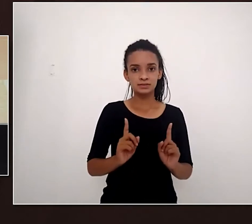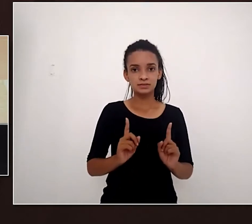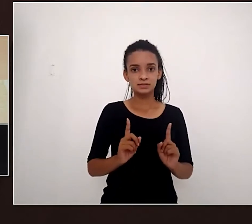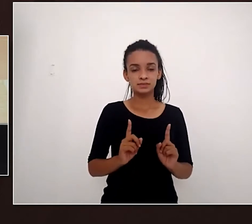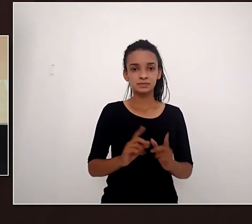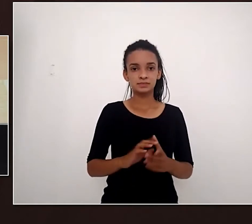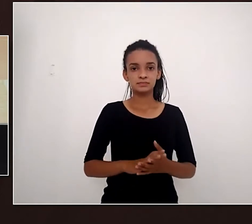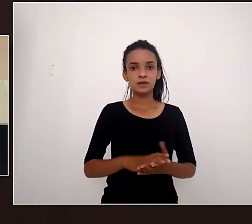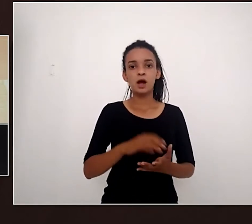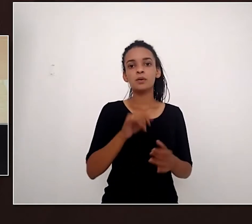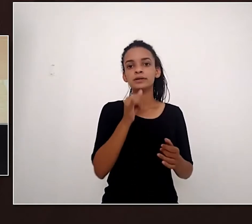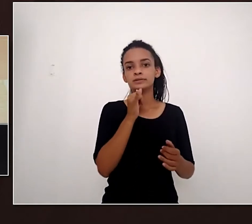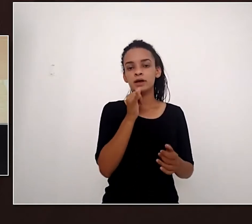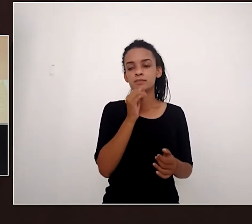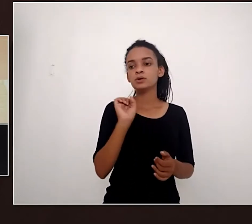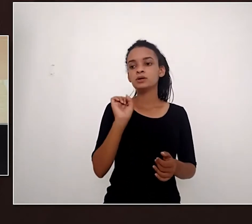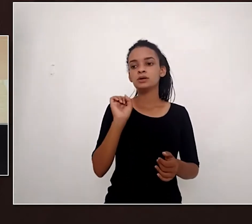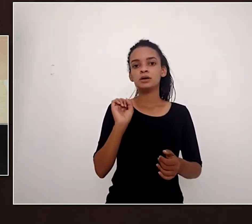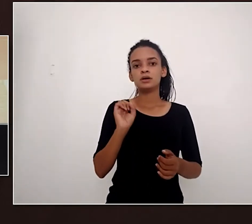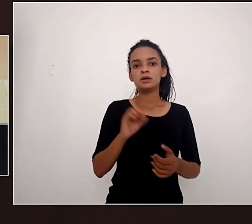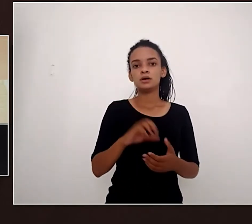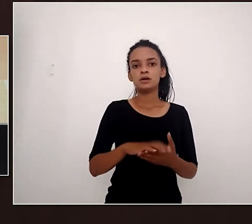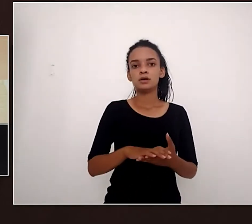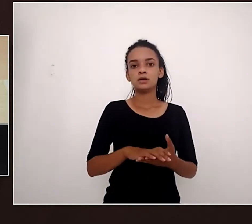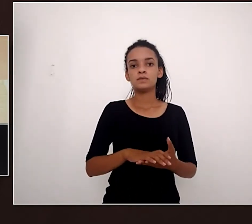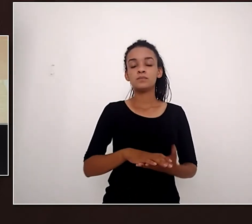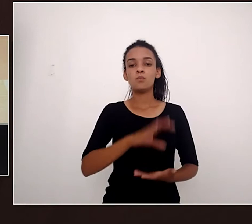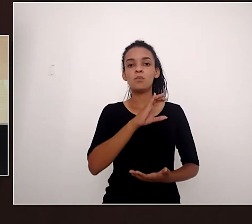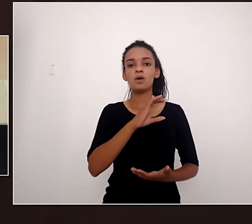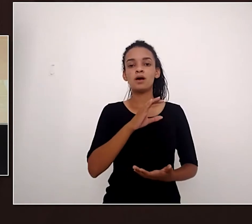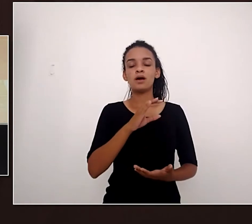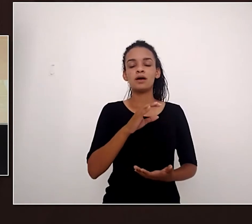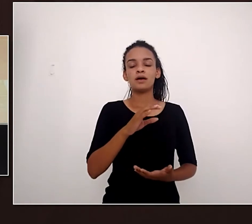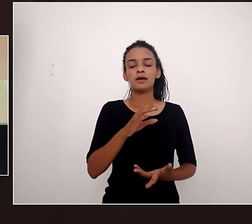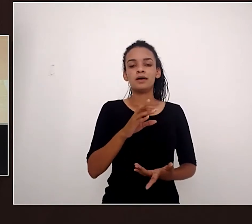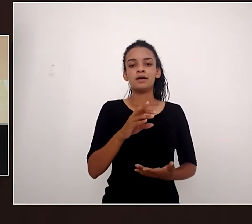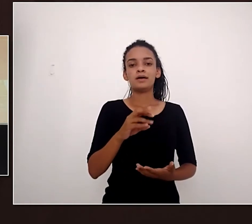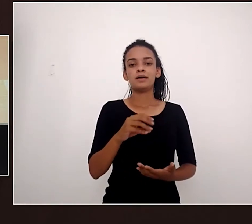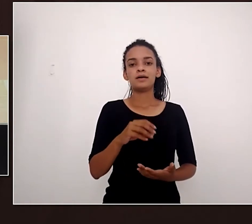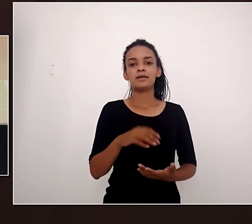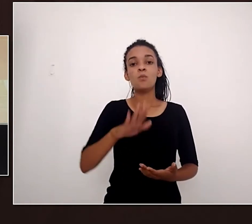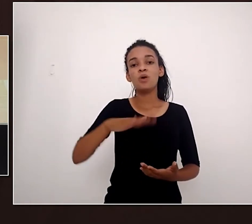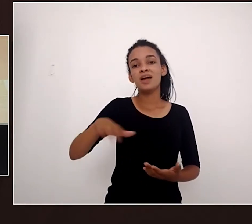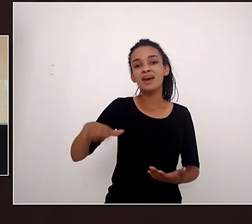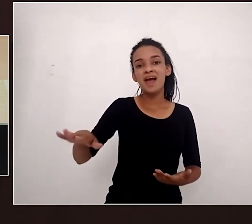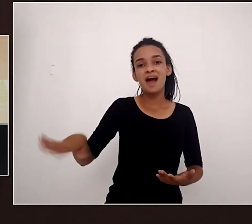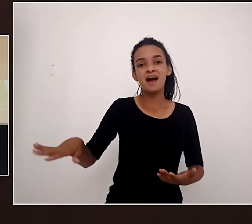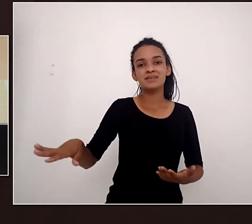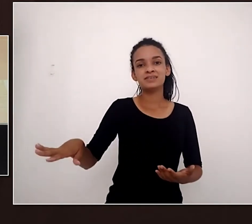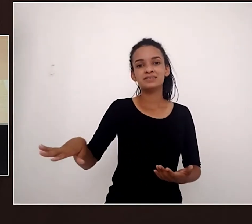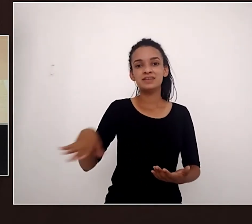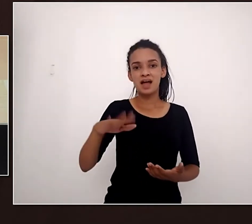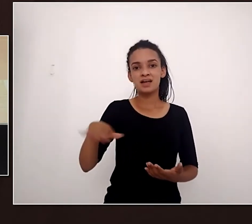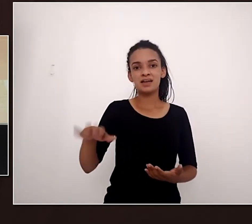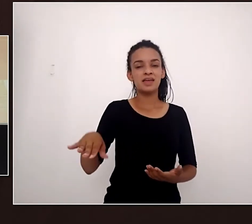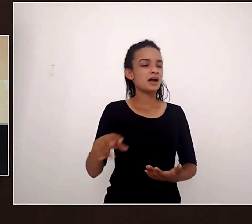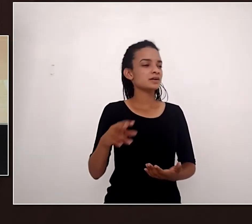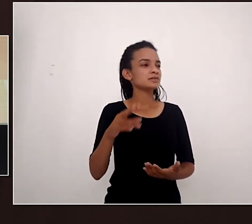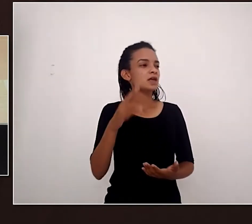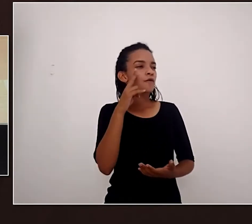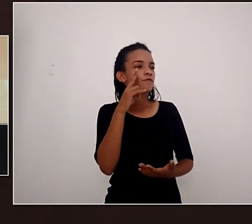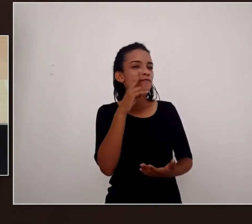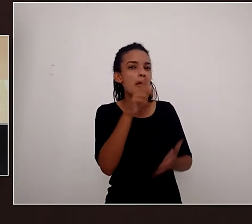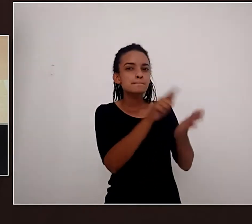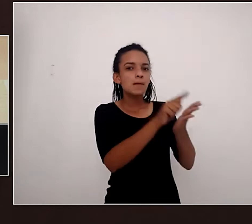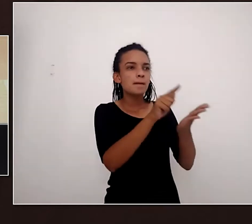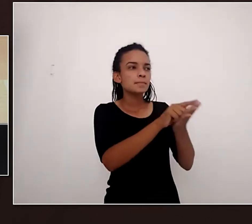acaso, levou essa lista, e essa lista apareceu na mão da imperatriz. Quando a imperatriz olhou a lista, que ela